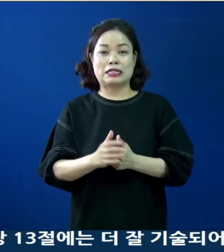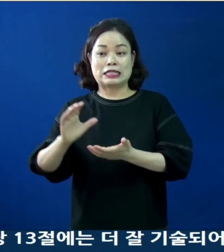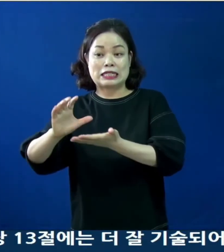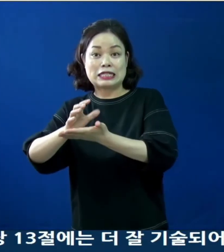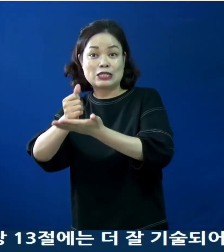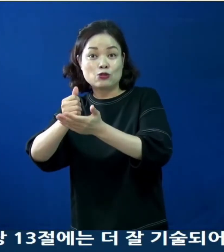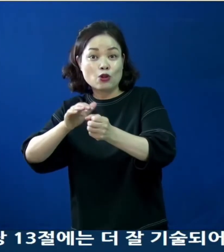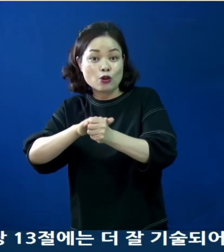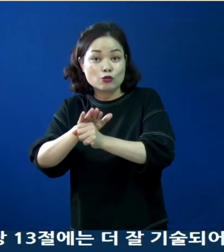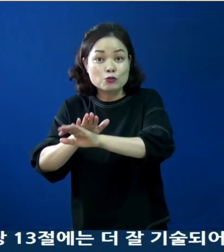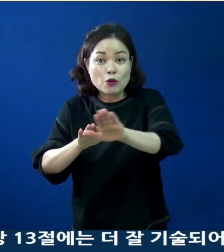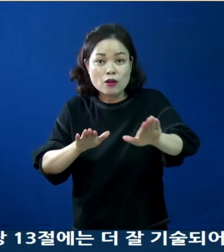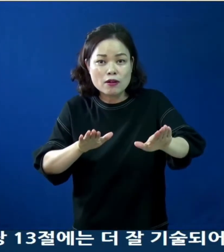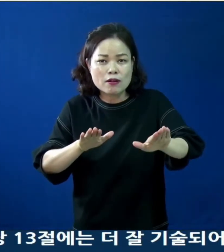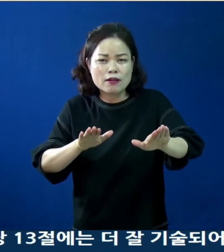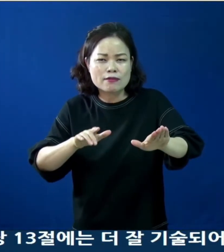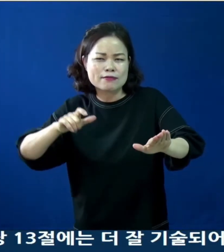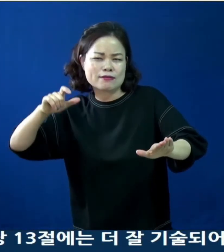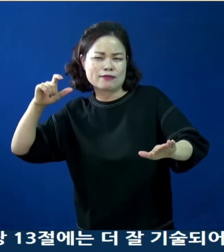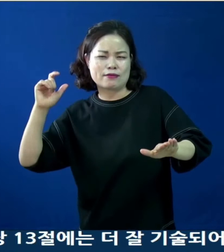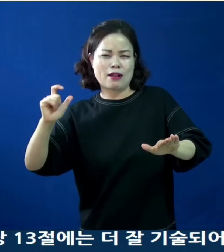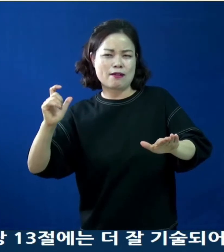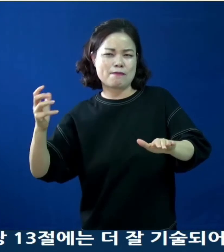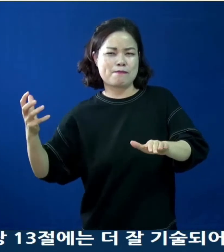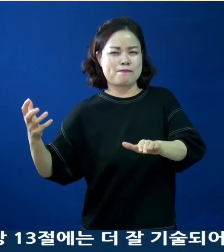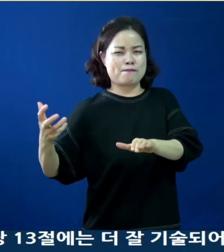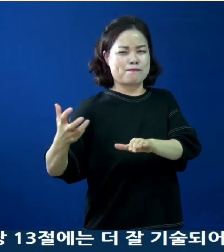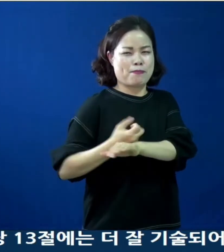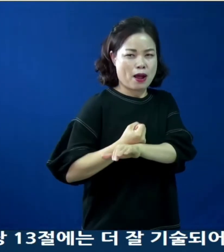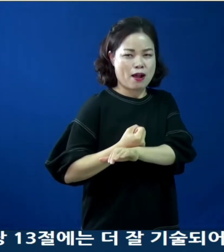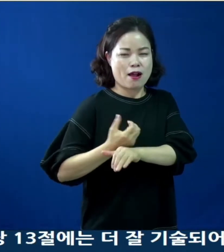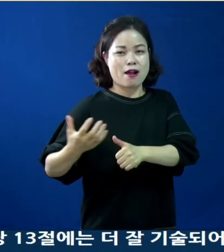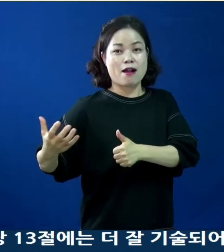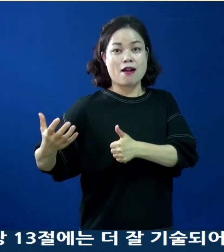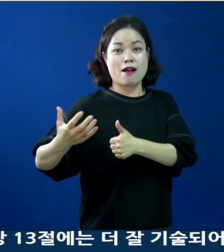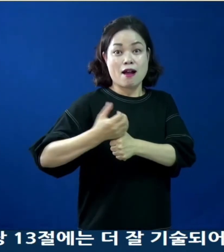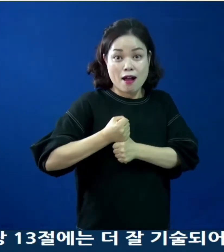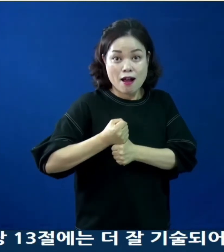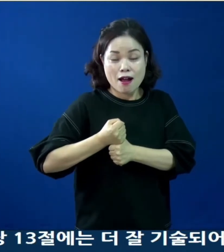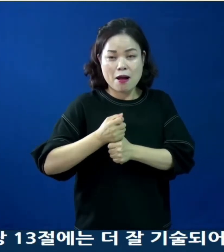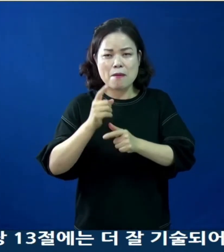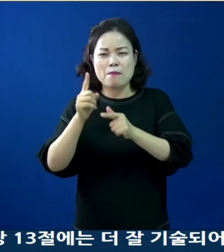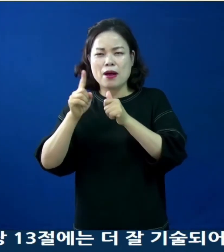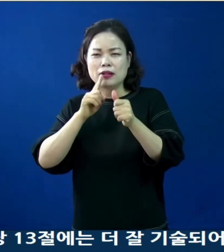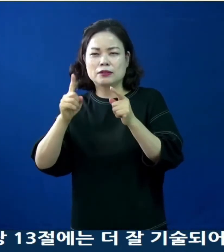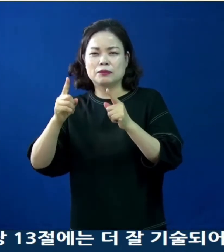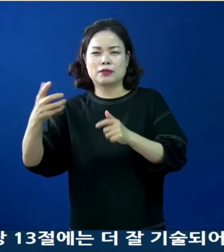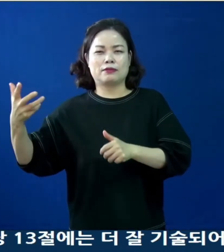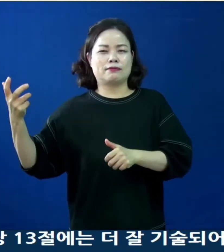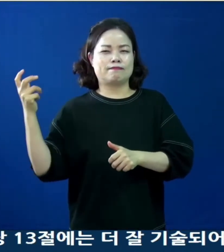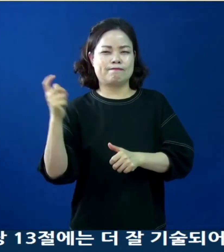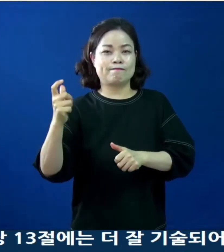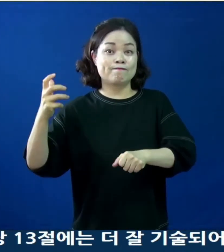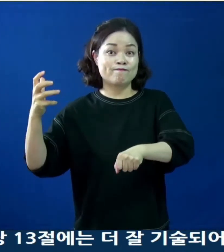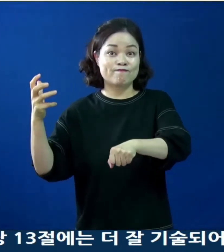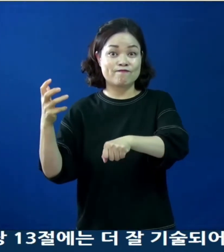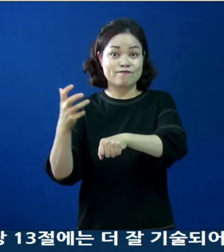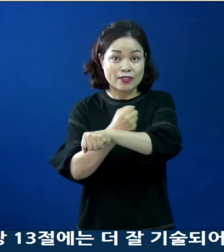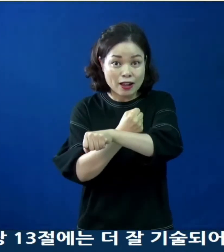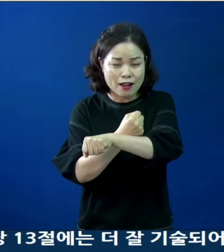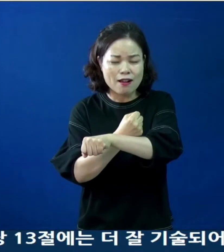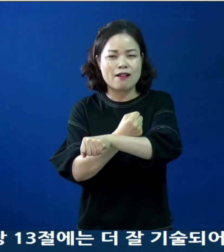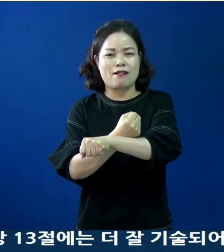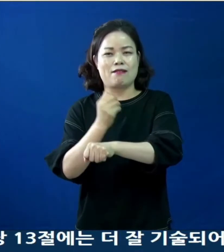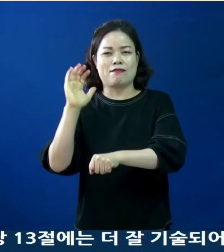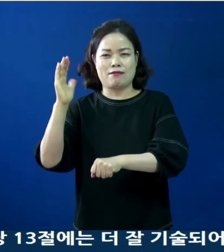그리스도의 사랑이 우리를 뭐 했다? 강권했다. 말씀이 붙들었다는 게 강권했다는 말입니다.